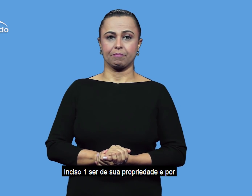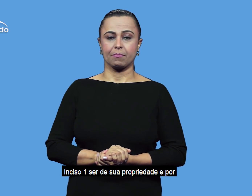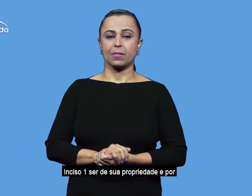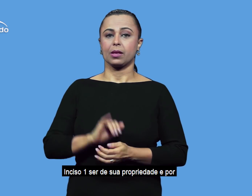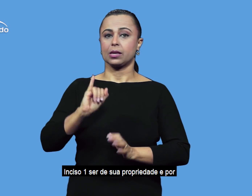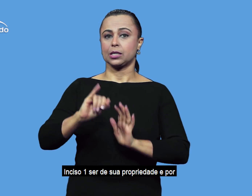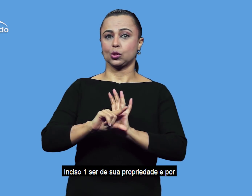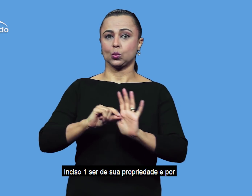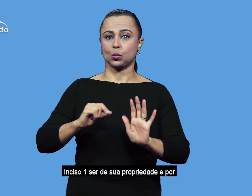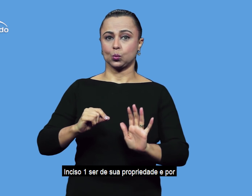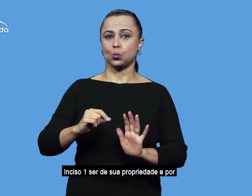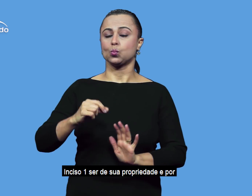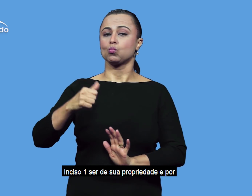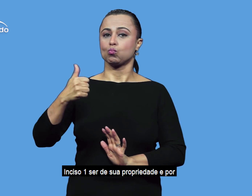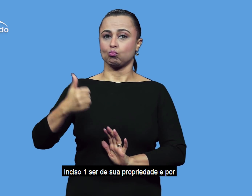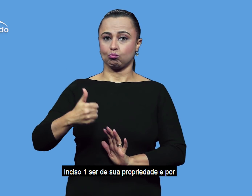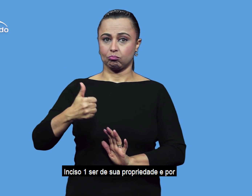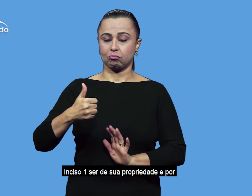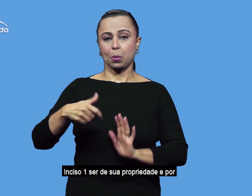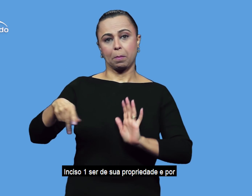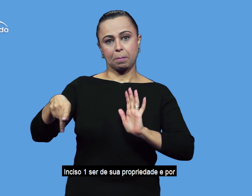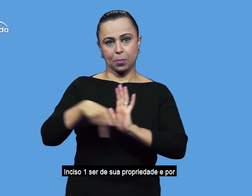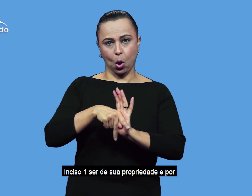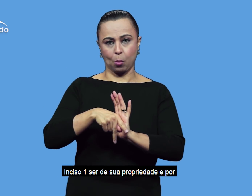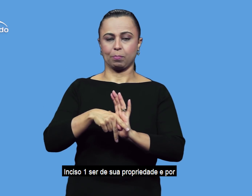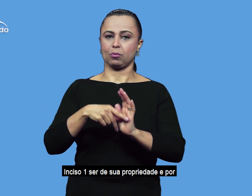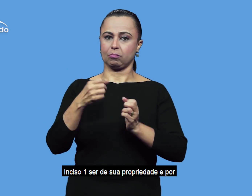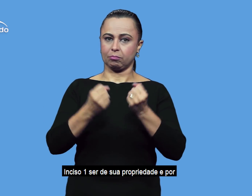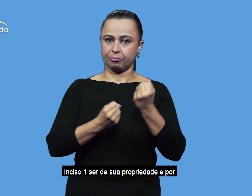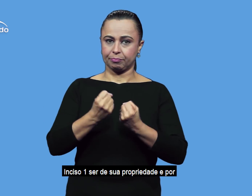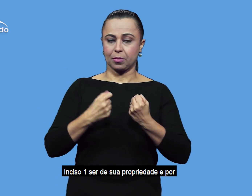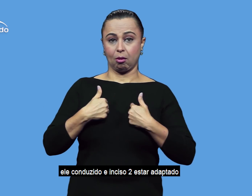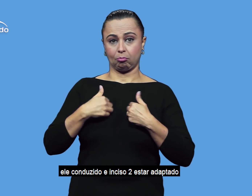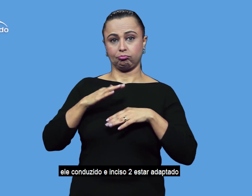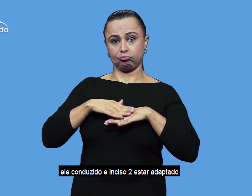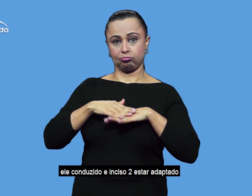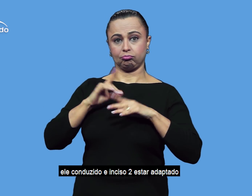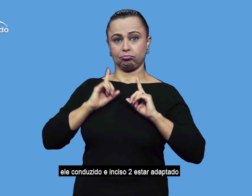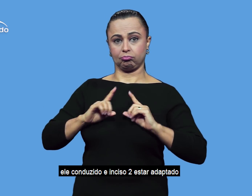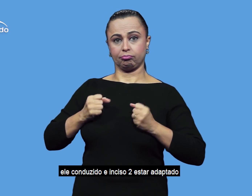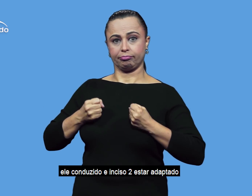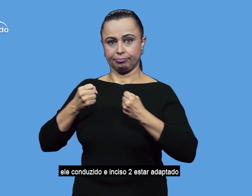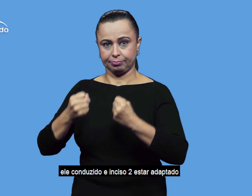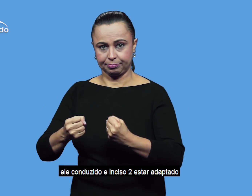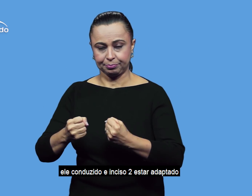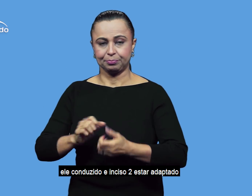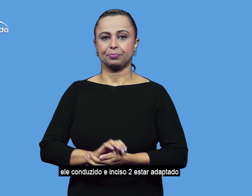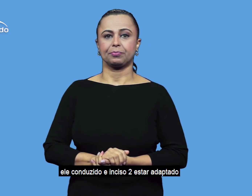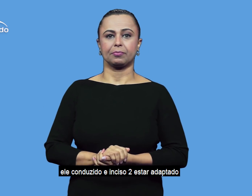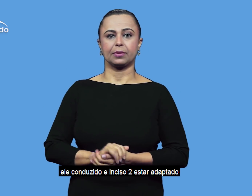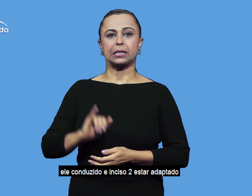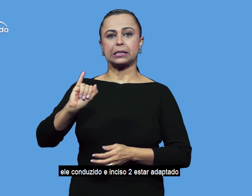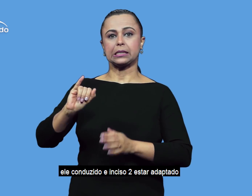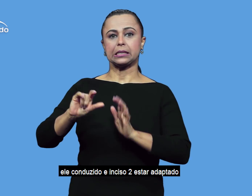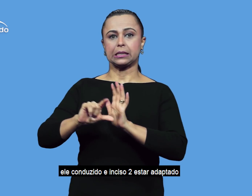61 ser de sua propriedade e por ele conduzido e em inciso 2 estar